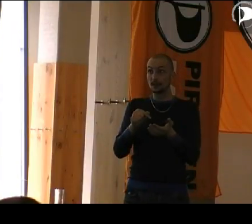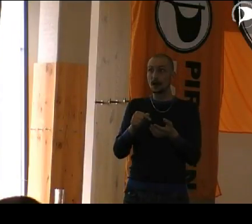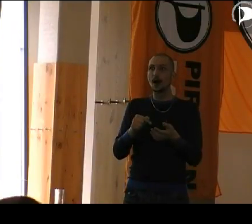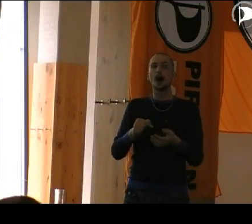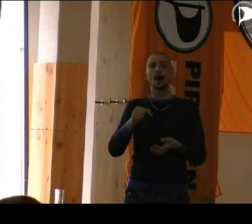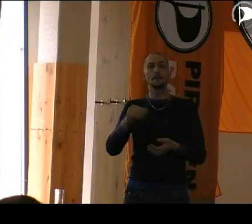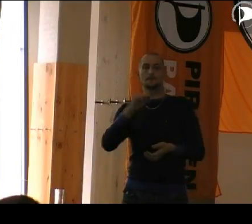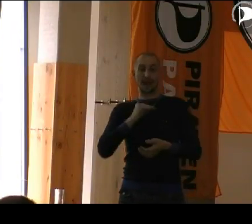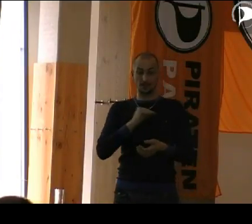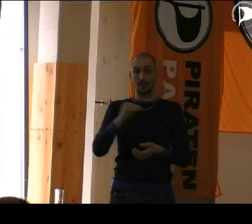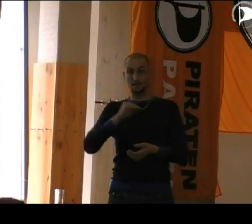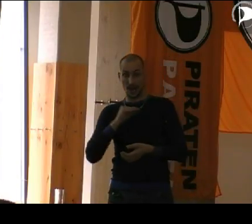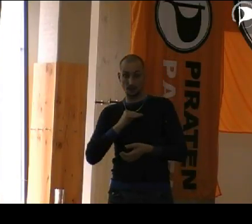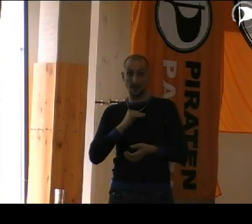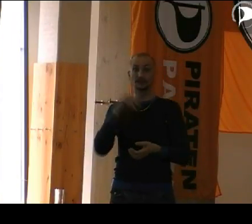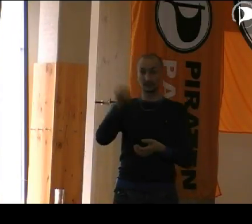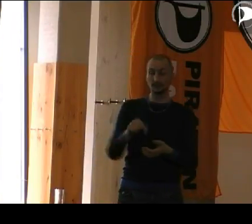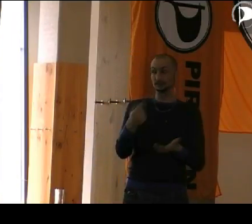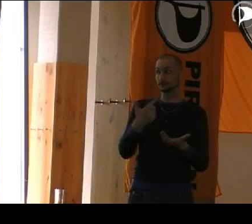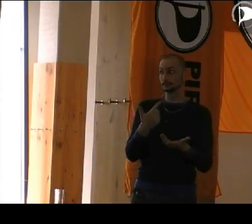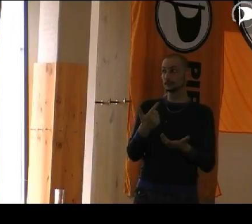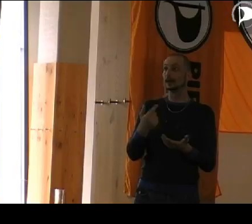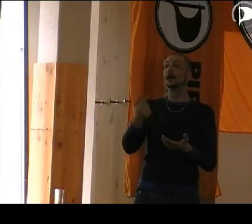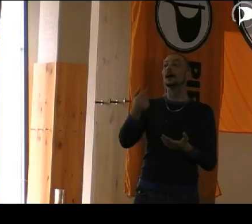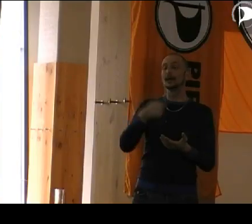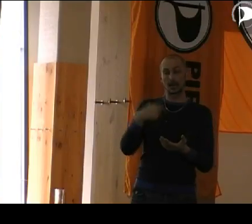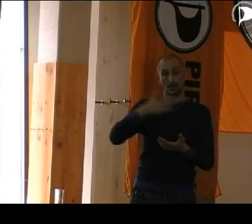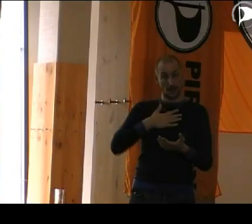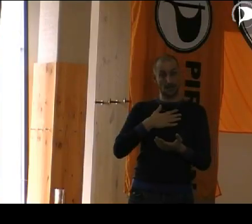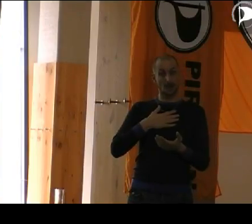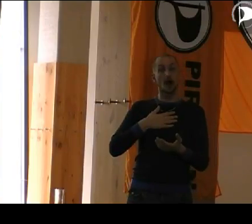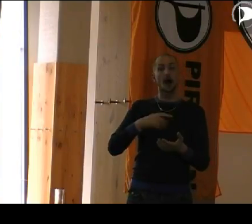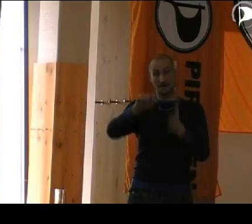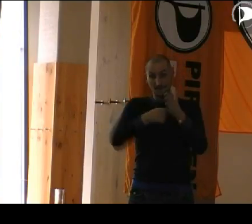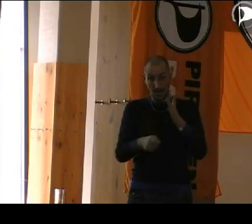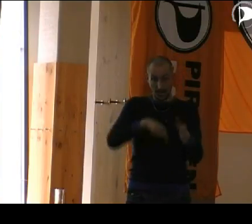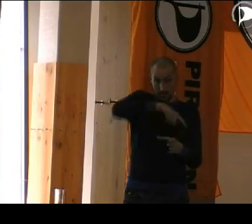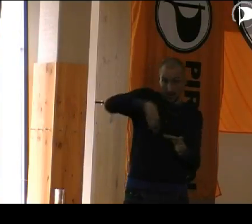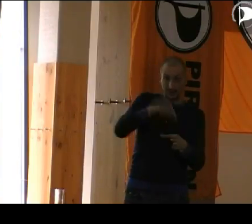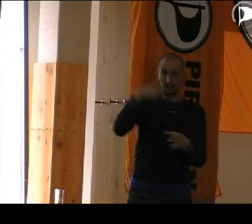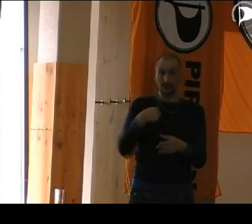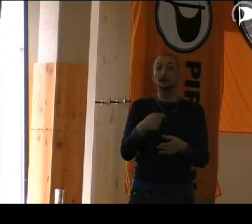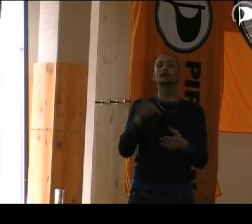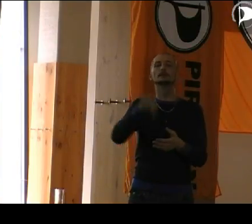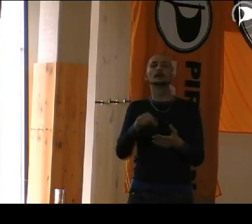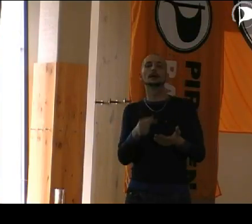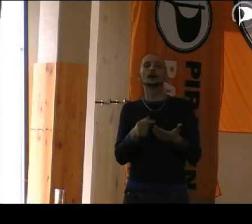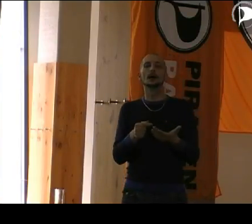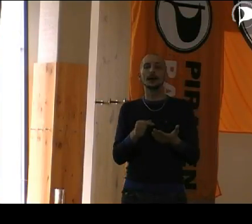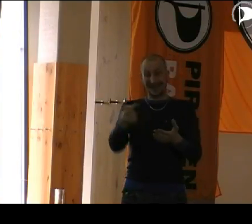im kreisverband nach innen und außen zu vertreten den pressevertretern rede und antwort zu stehen